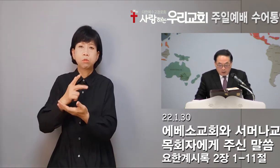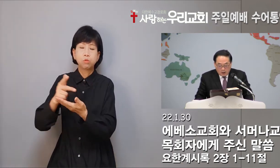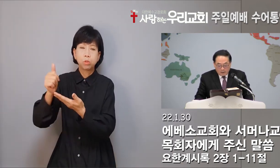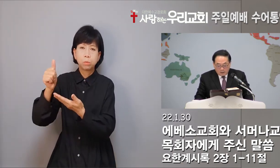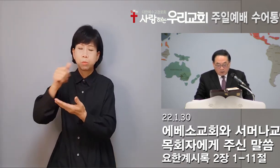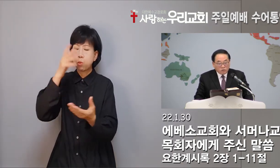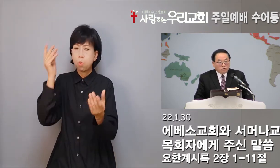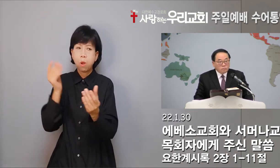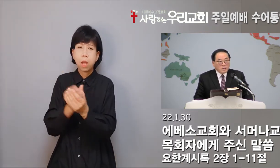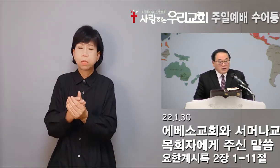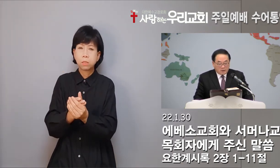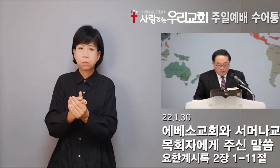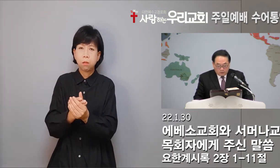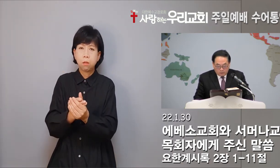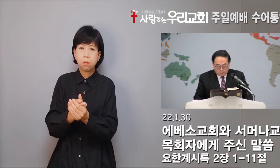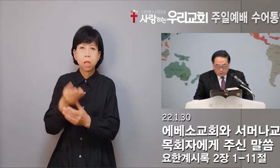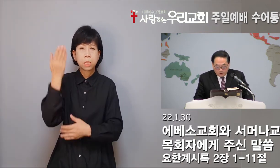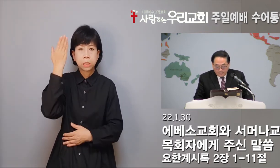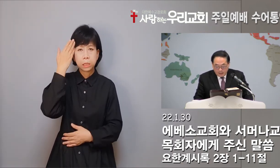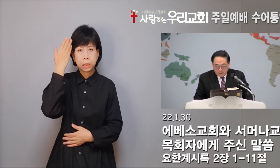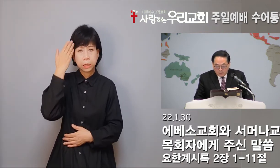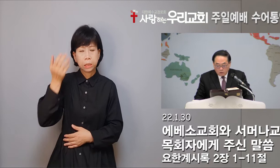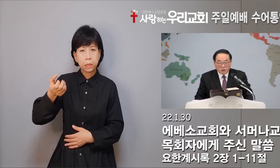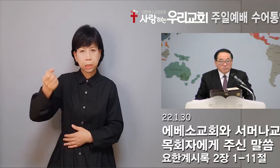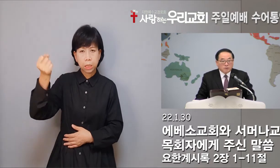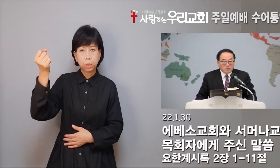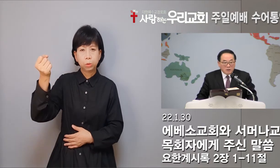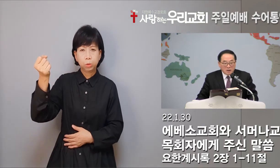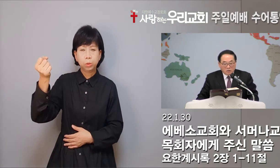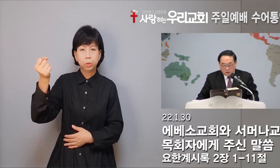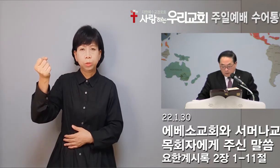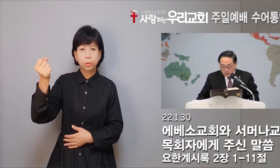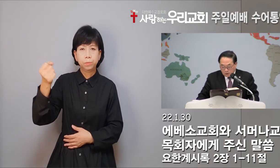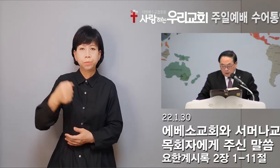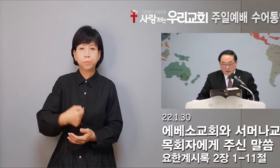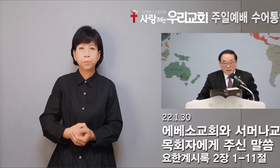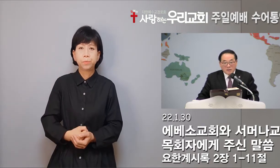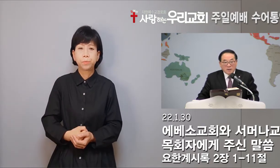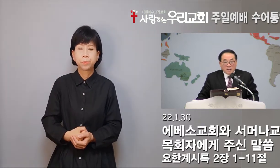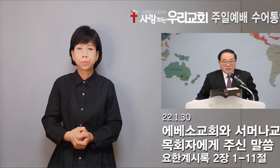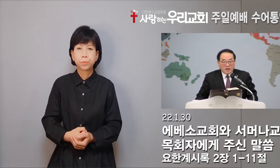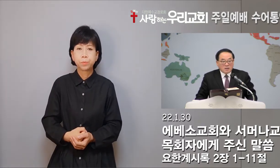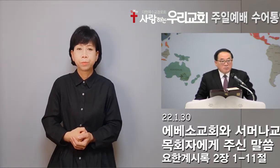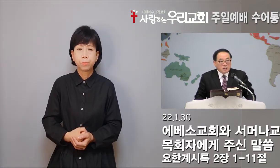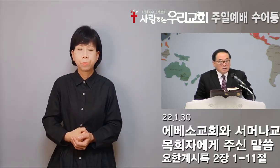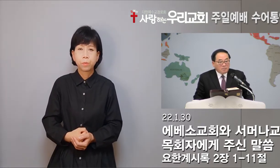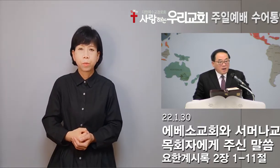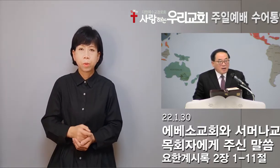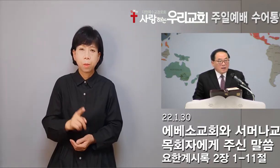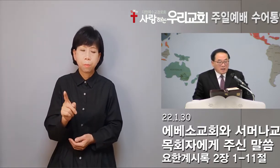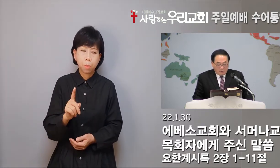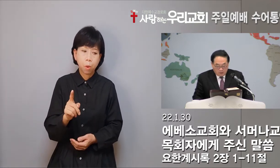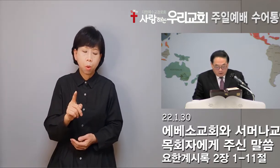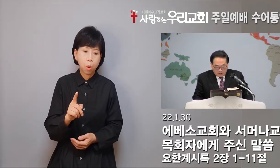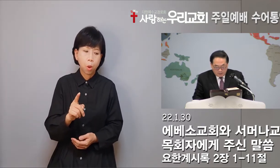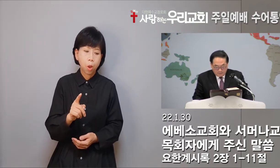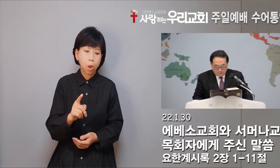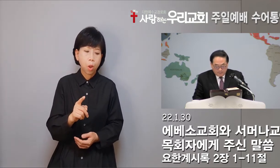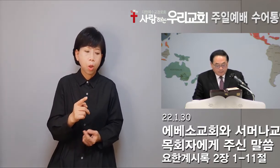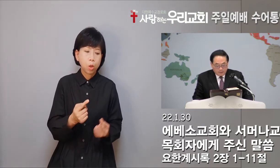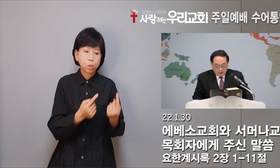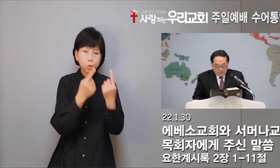지식은 완전하고 충만한 지식으로서 일곱 금초대 사이를 다니시면서 파악한